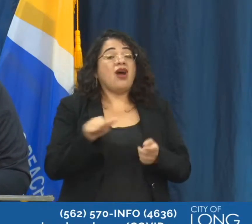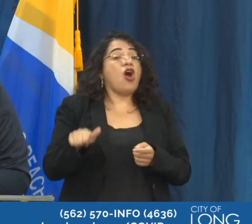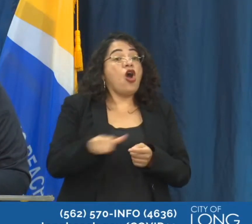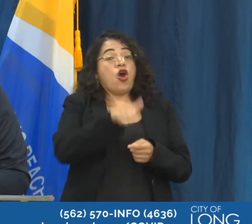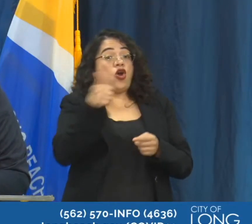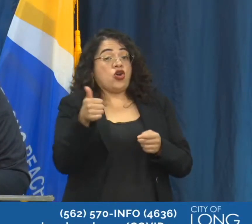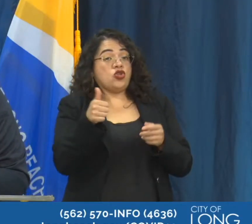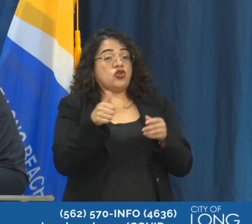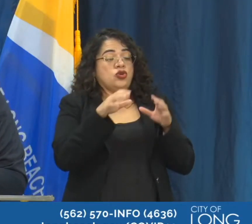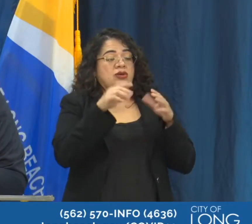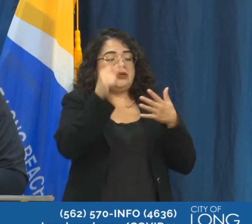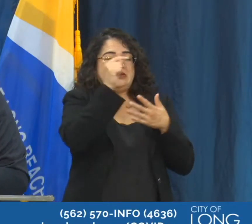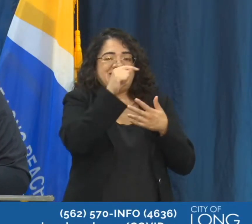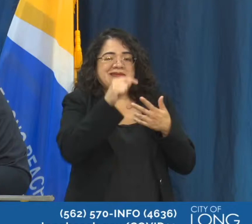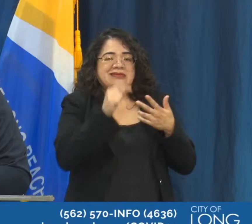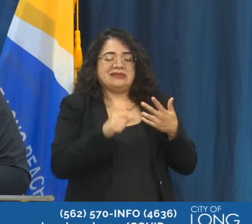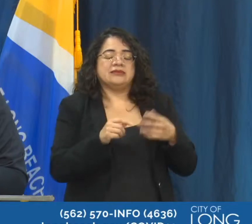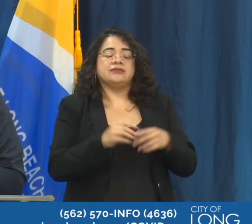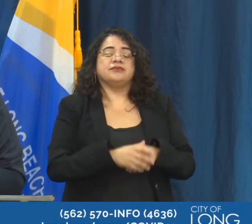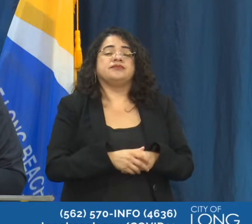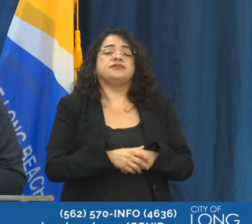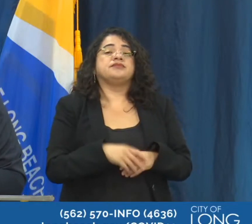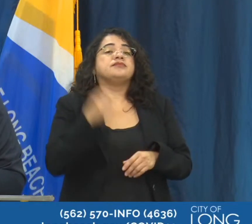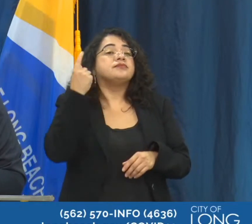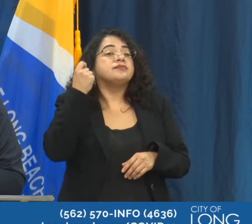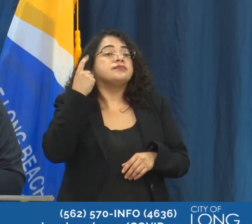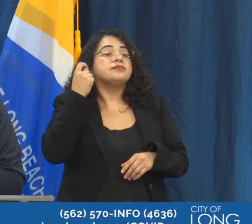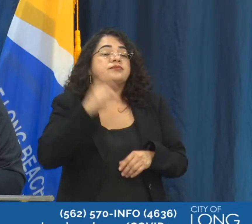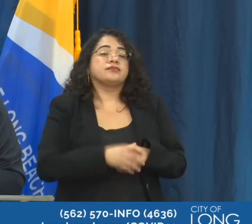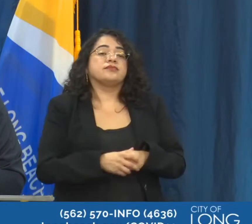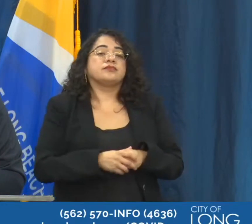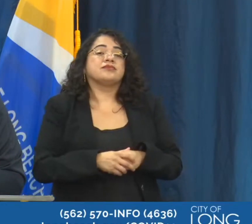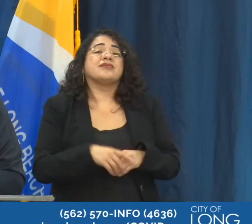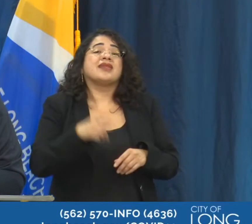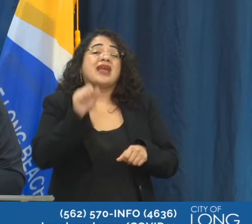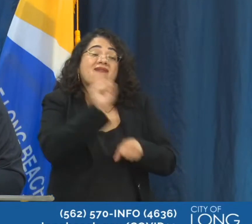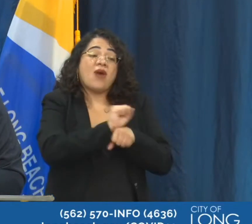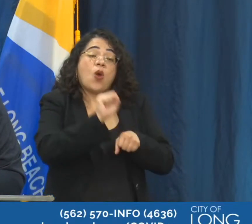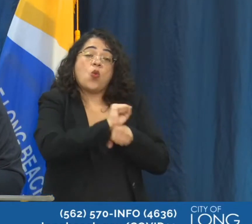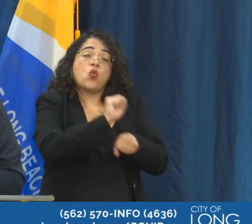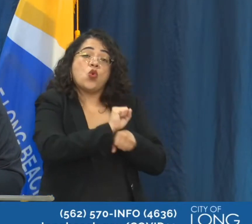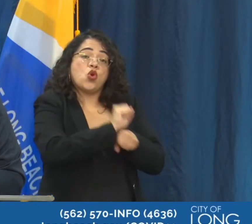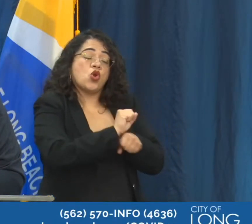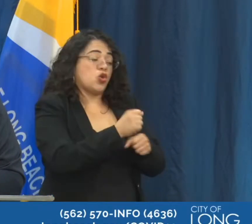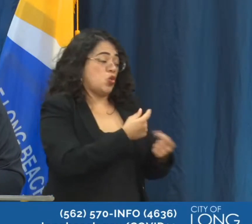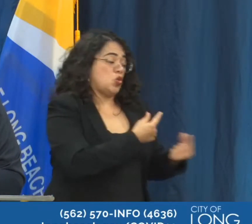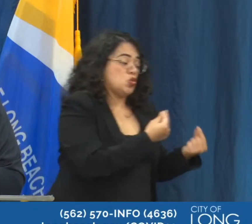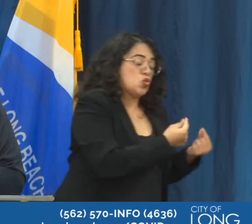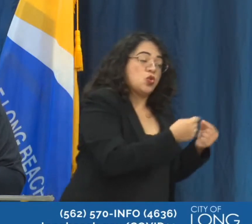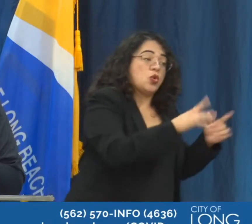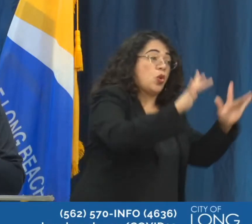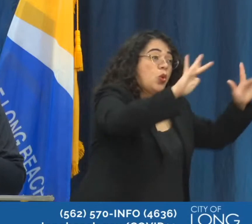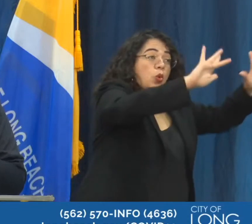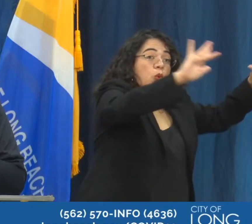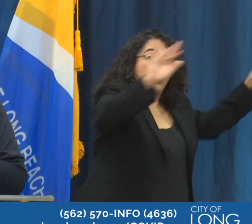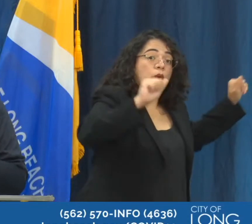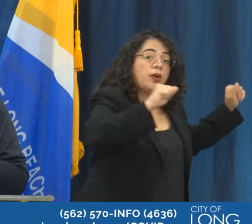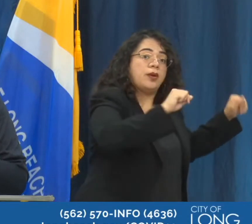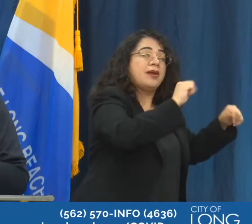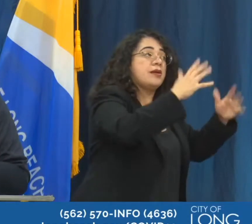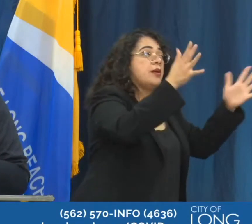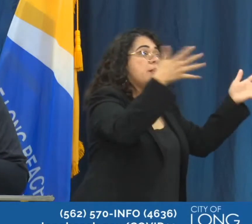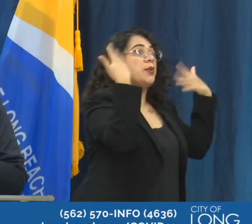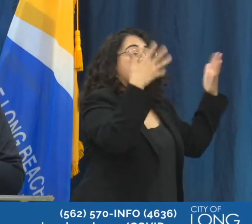las coberturas para la casa pero es cuando se dedican al trabajo de recreación al aire libre o mientras que están en un